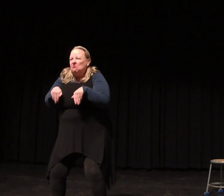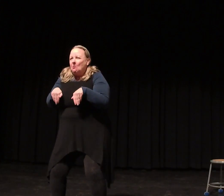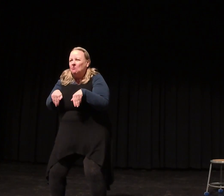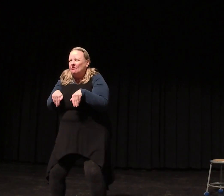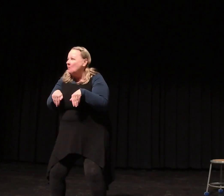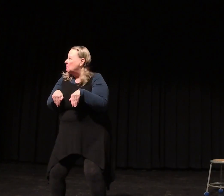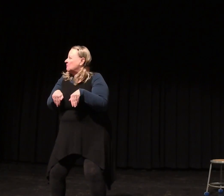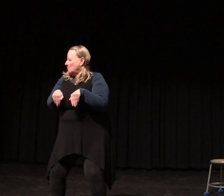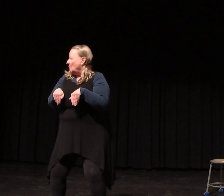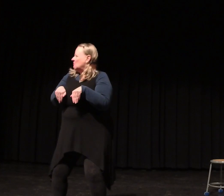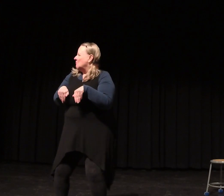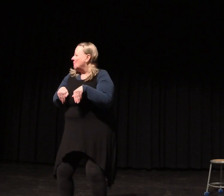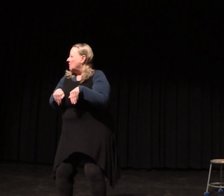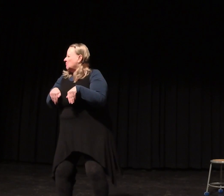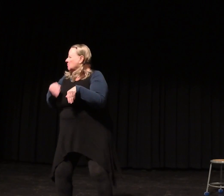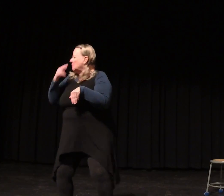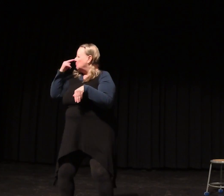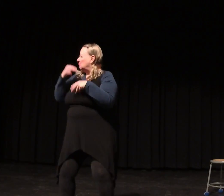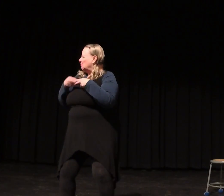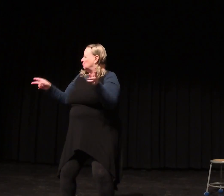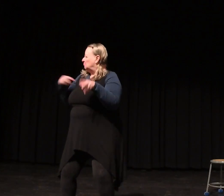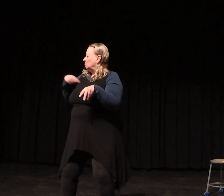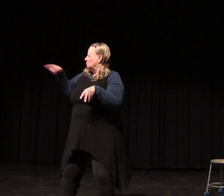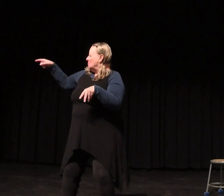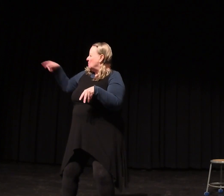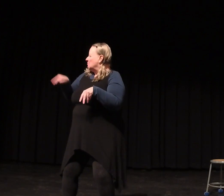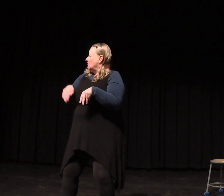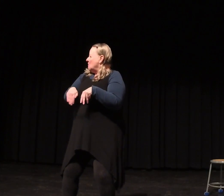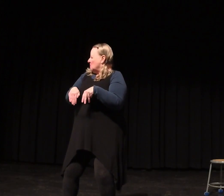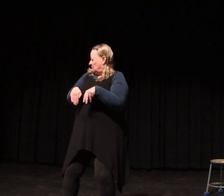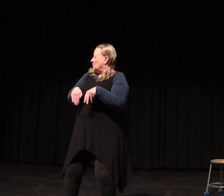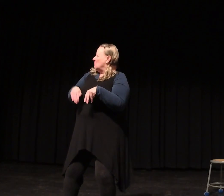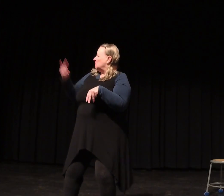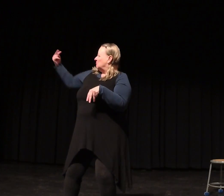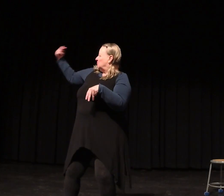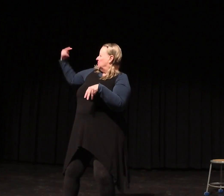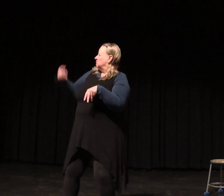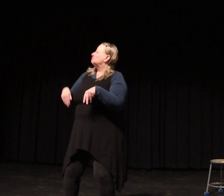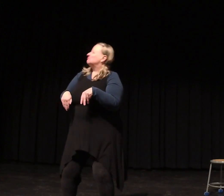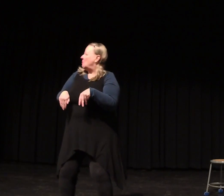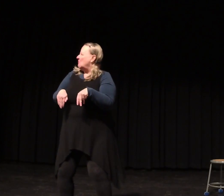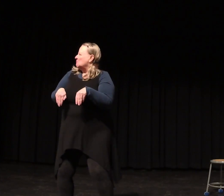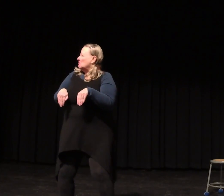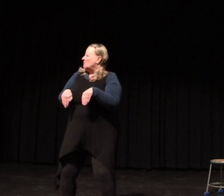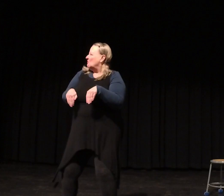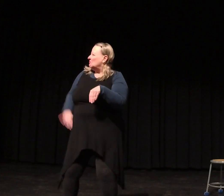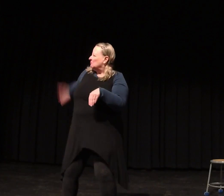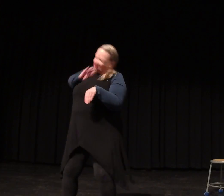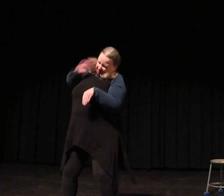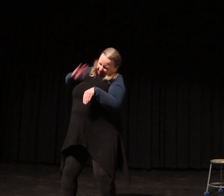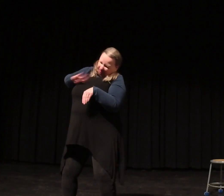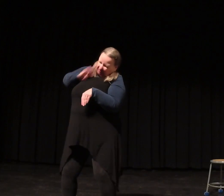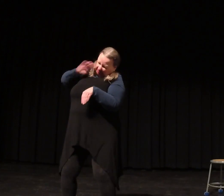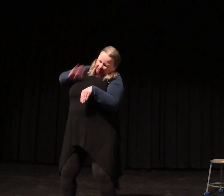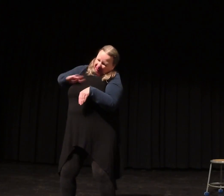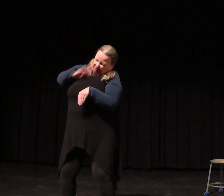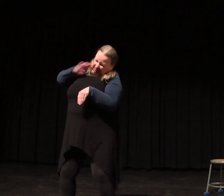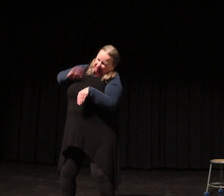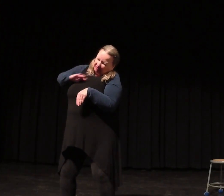il est en train de chercher quelque chose à manger. Ah, je ne connais pas ce monsieur-là. Pourquoi ce monsieur-là me